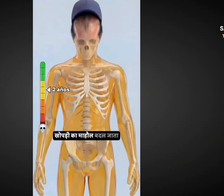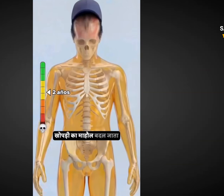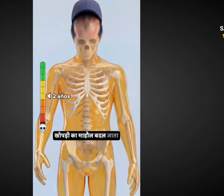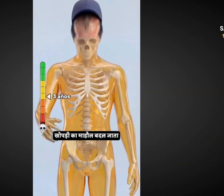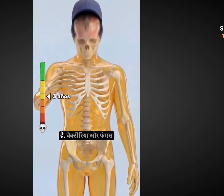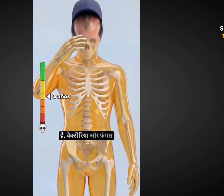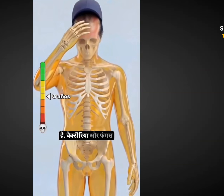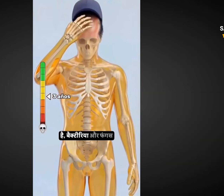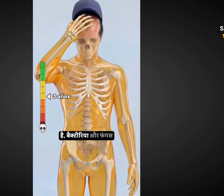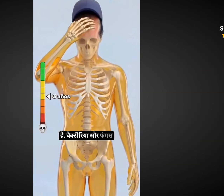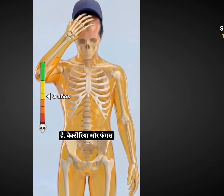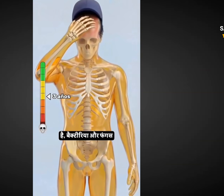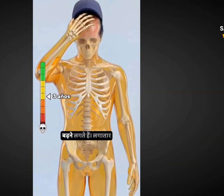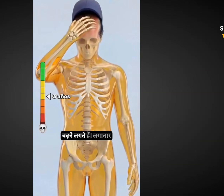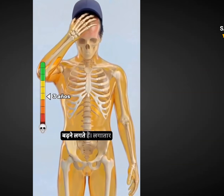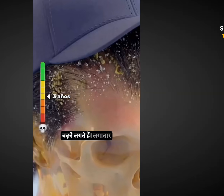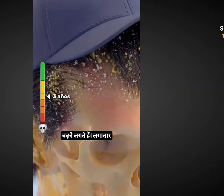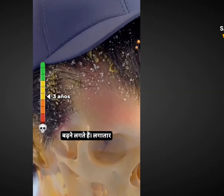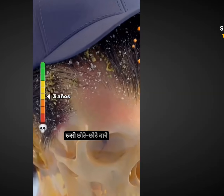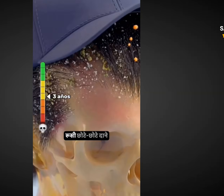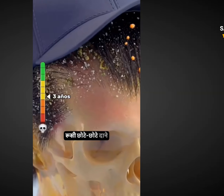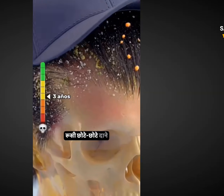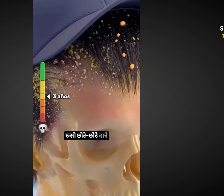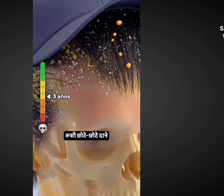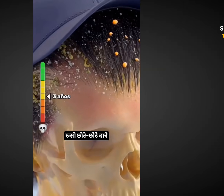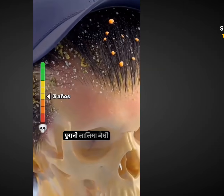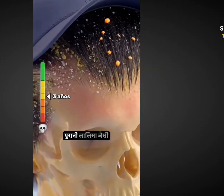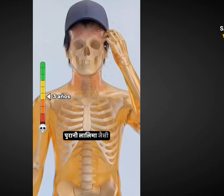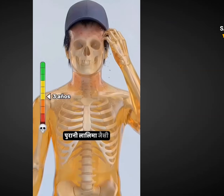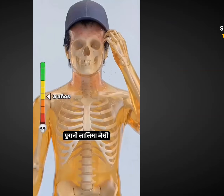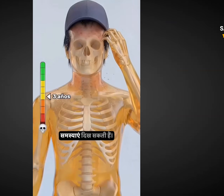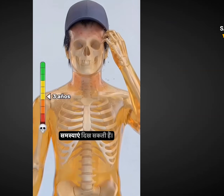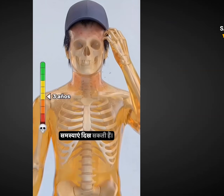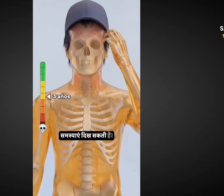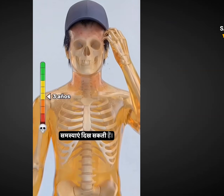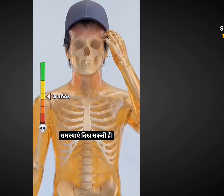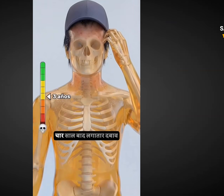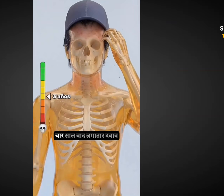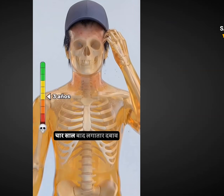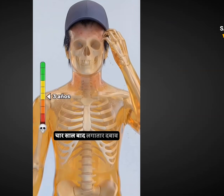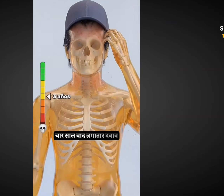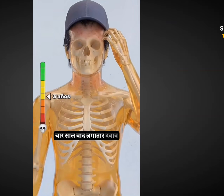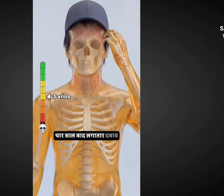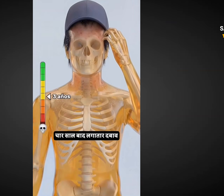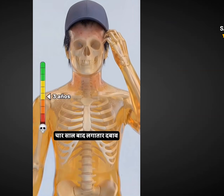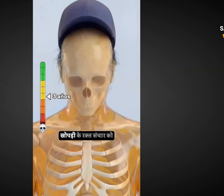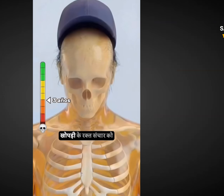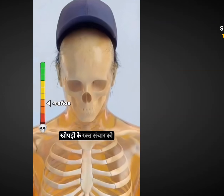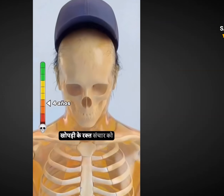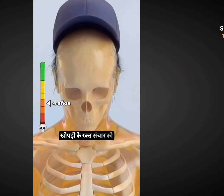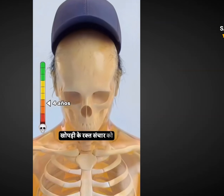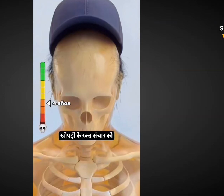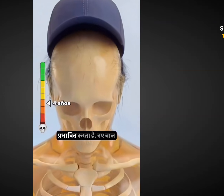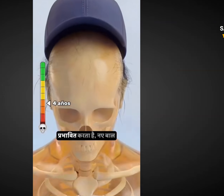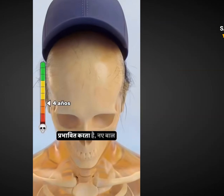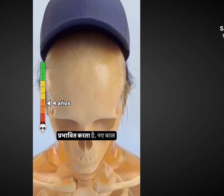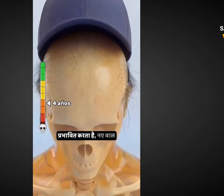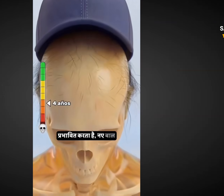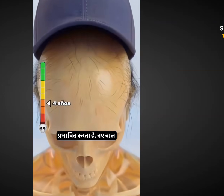बदल जाता है। बैक्टीरिया और फंगस बढ़ने लगते हैं। लगातार रूसी छोटे-छोटे दाने, पुरानी लालिमा जैसी समस्याएं दिख सकती हैं। 4 साल बाद लगातार दबाव खोपड़ी के रक्त संचार को प्रभावित करता है। नए बाल उगते